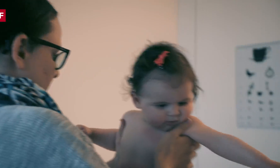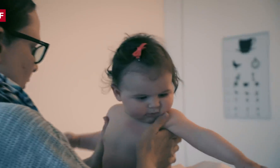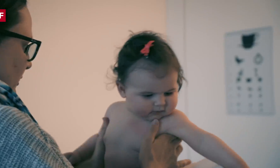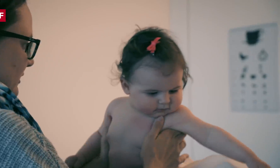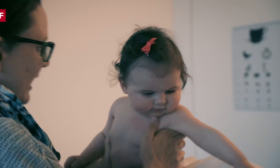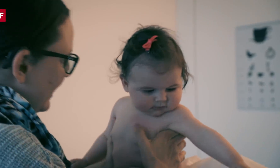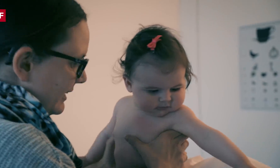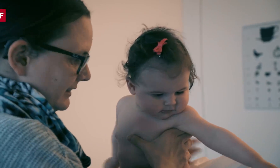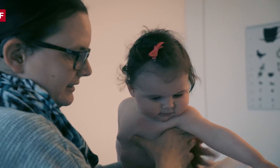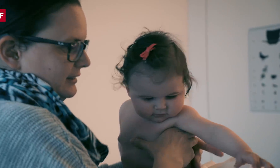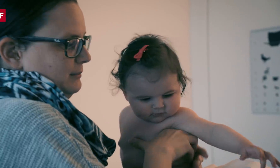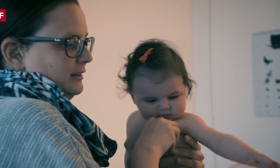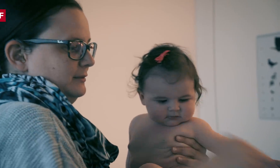Ja, ein.